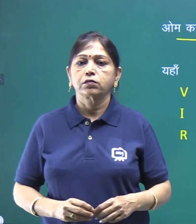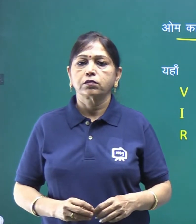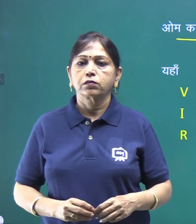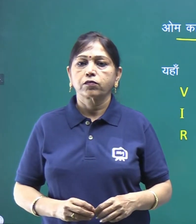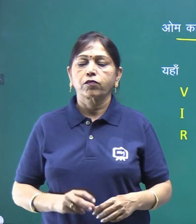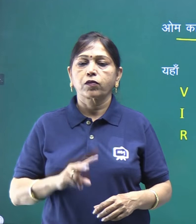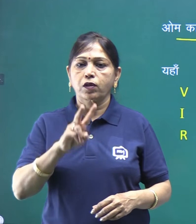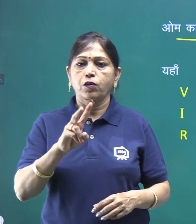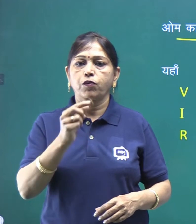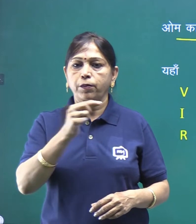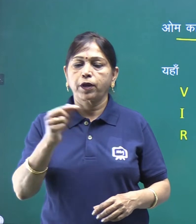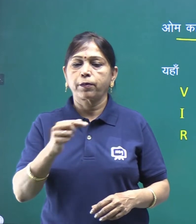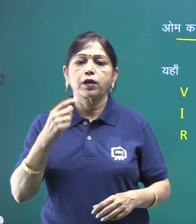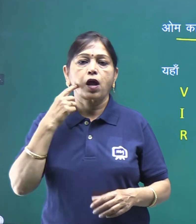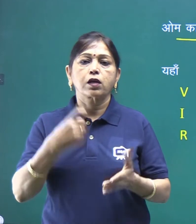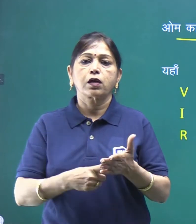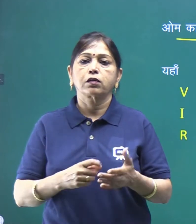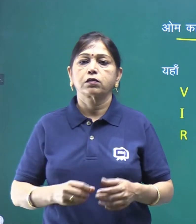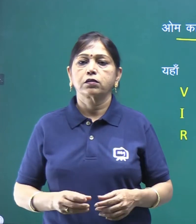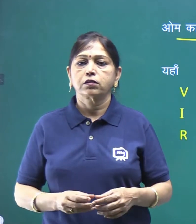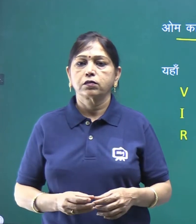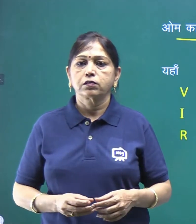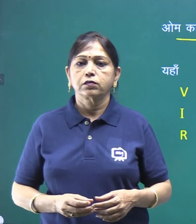V बराबर IR।